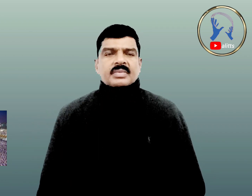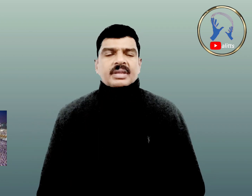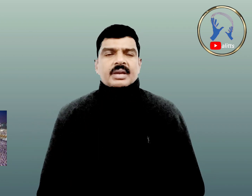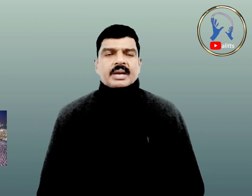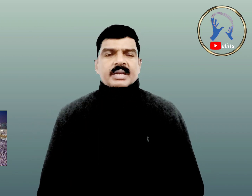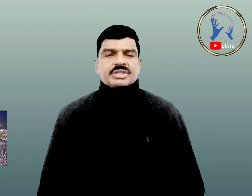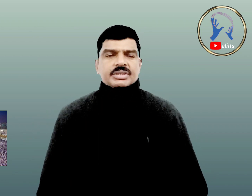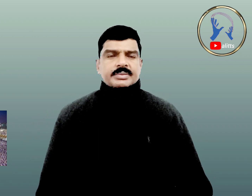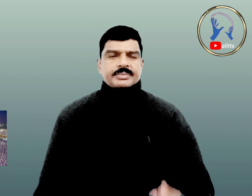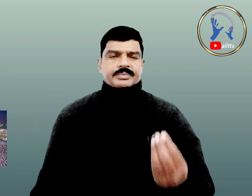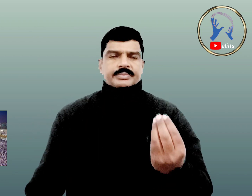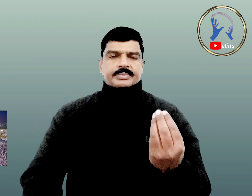حج۔